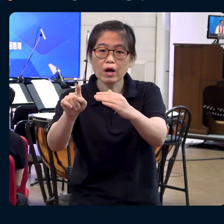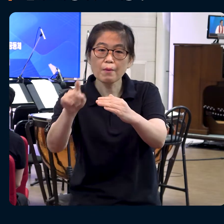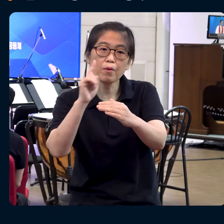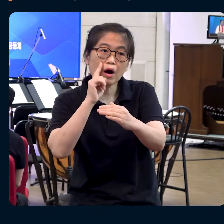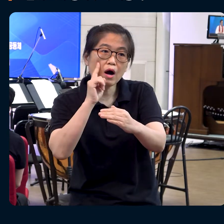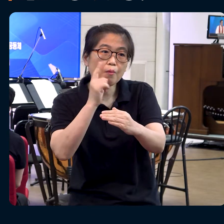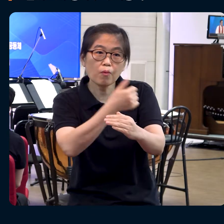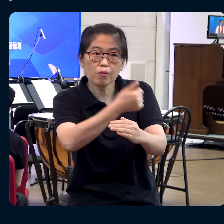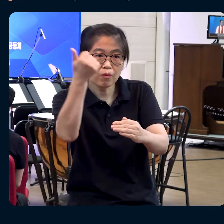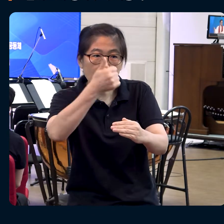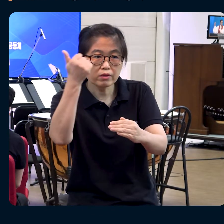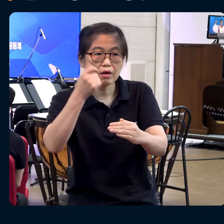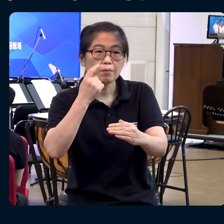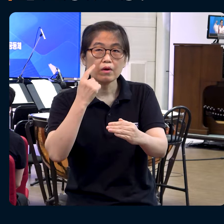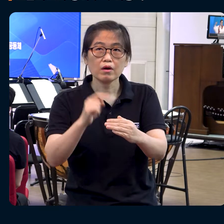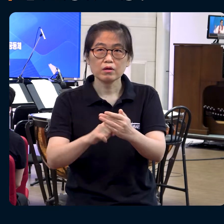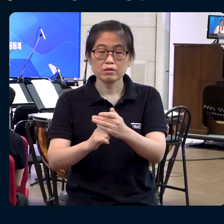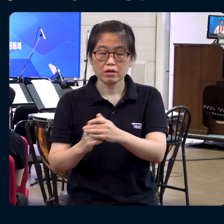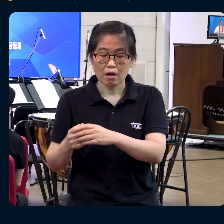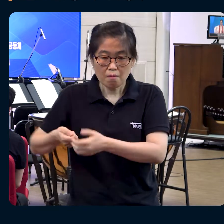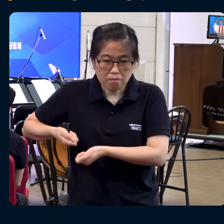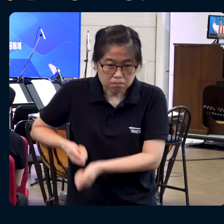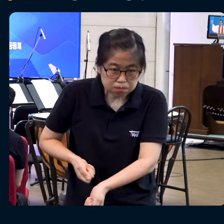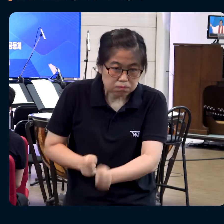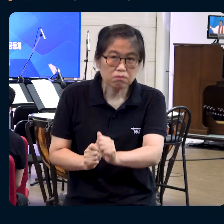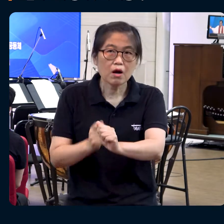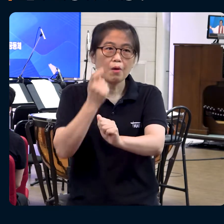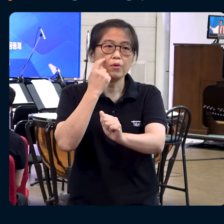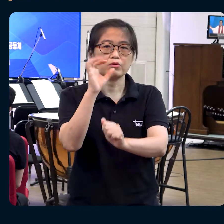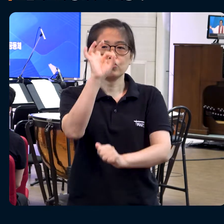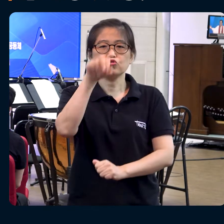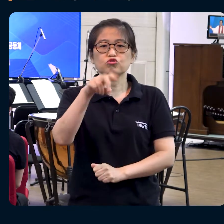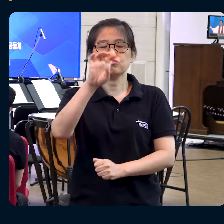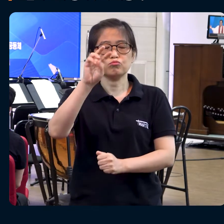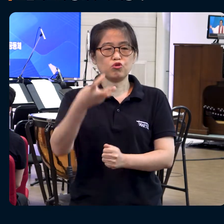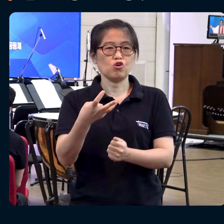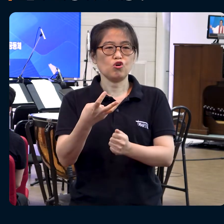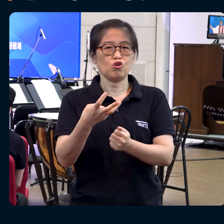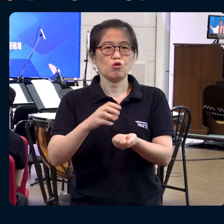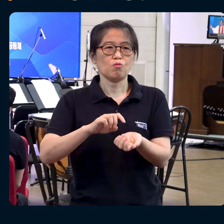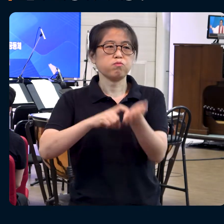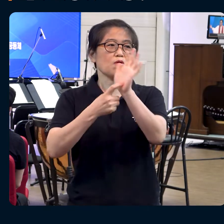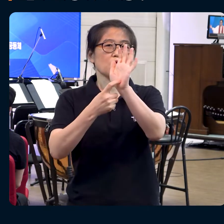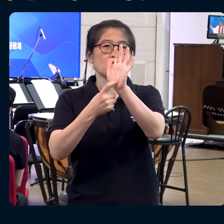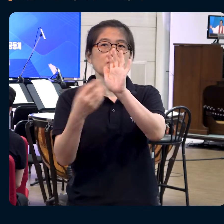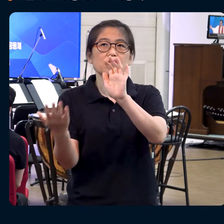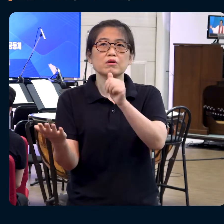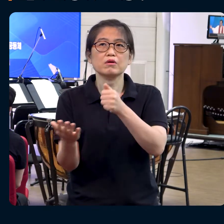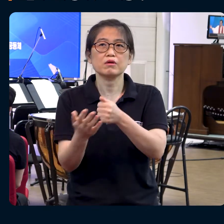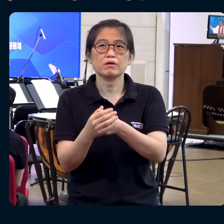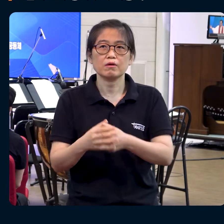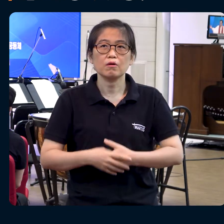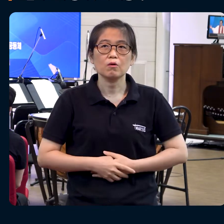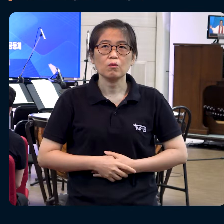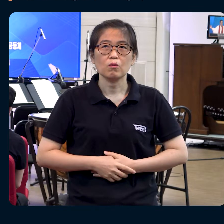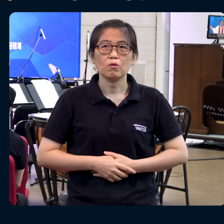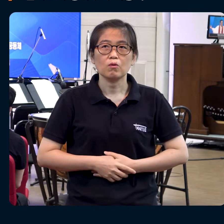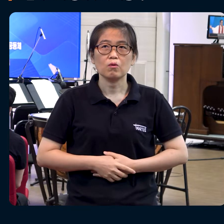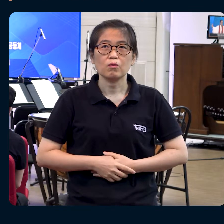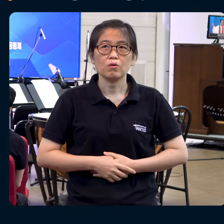어떠냐? 그래서 그쪽에 가가지고 삽을 한번 딱 떴더니 바로 유적지가 더 나오는 거예요. 그 언덕이 아니고 이